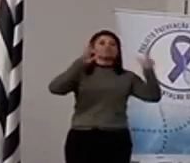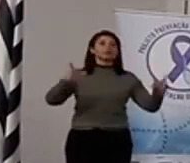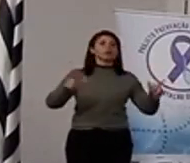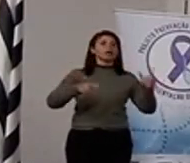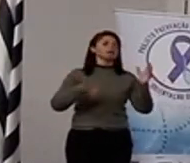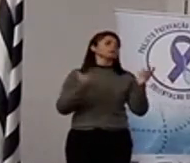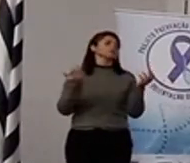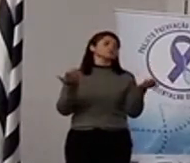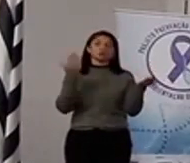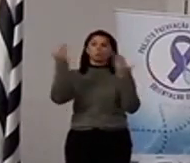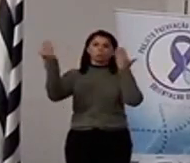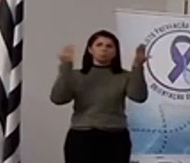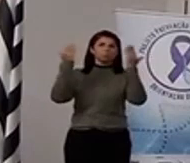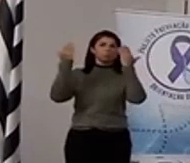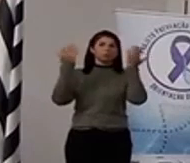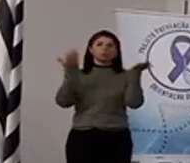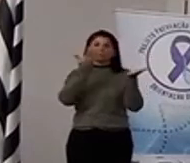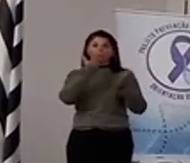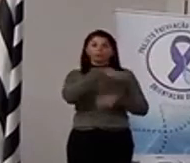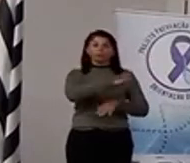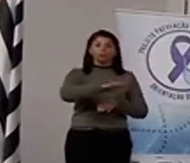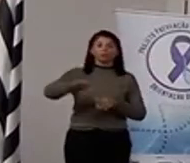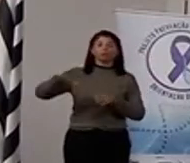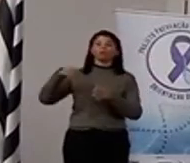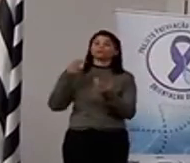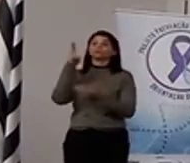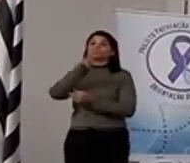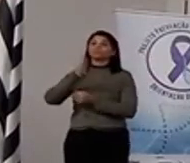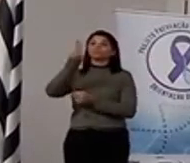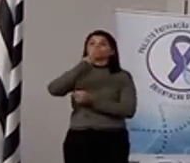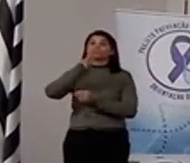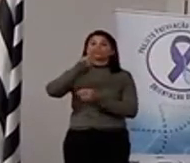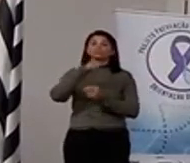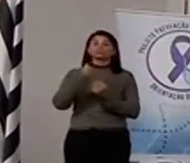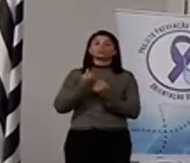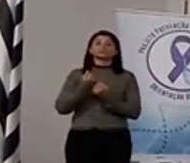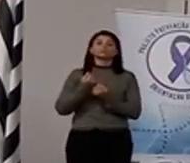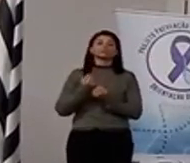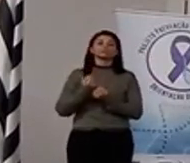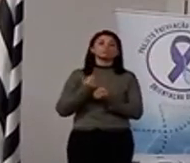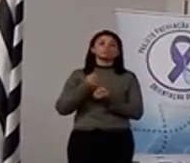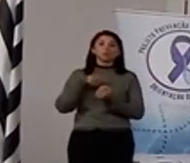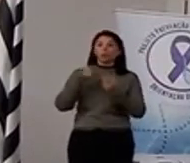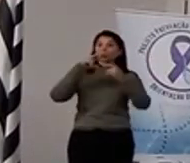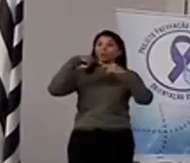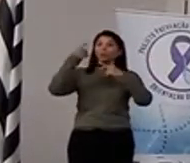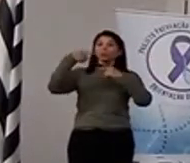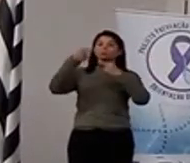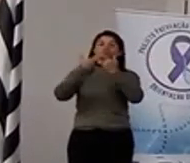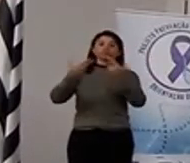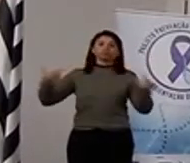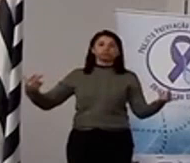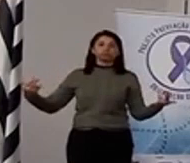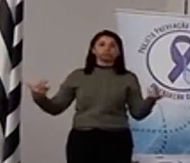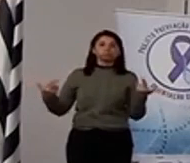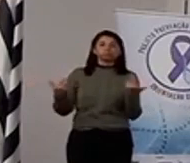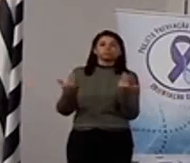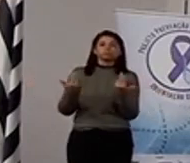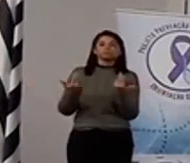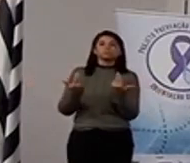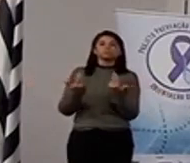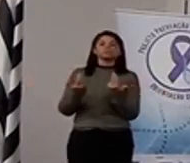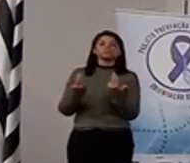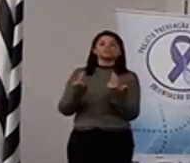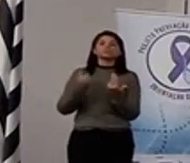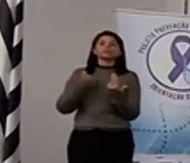outra. E tem criança que está usando canabidiol com THC, que já é uma outra coisa, certo? Ainda tem casos que você passa o canabidiol e aí eles vão